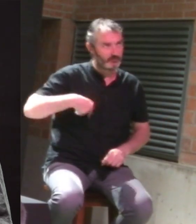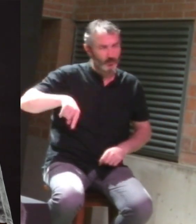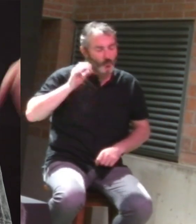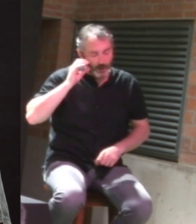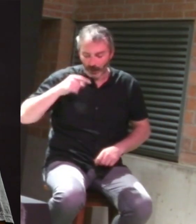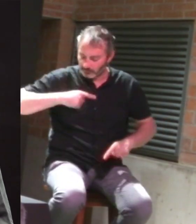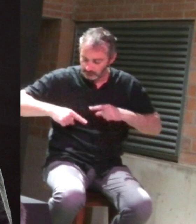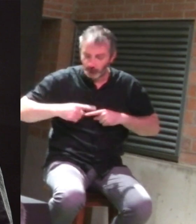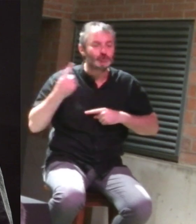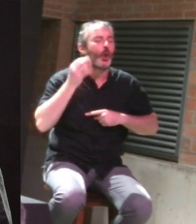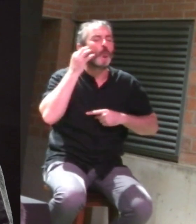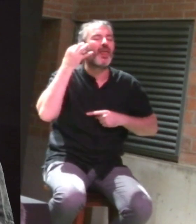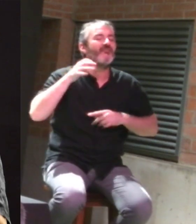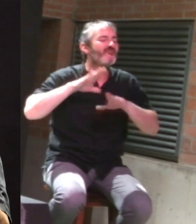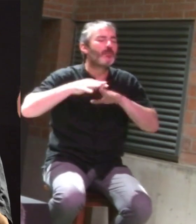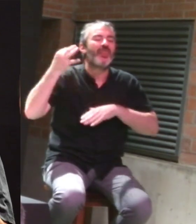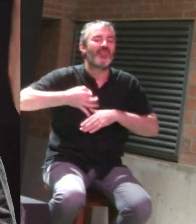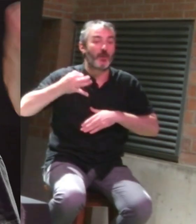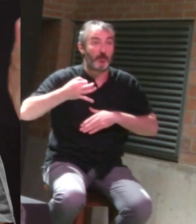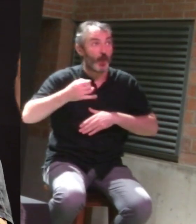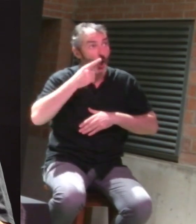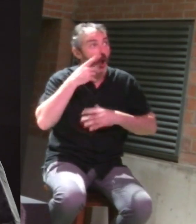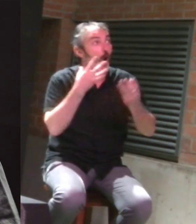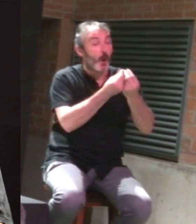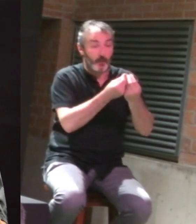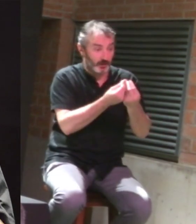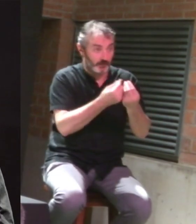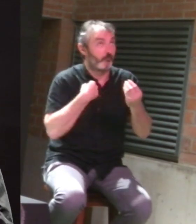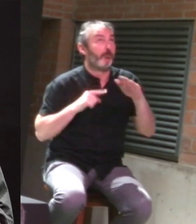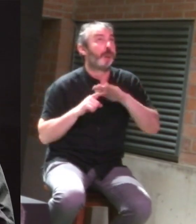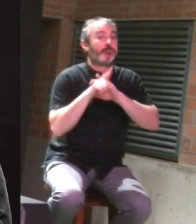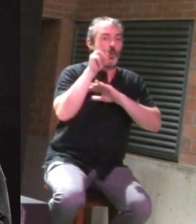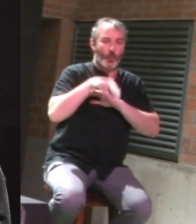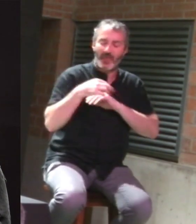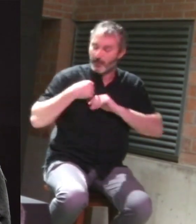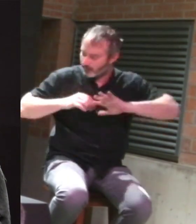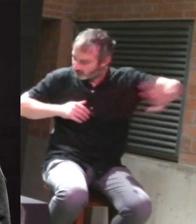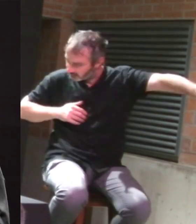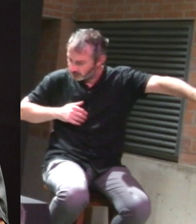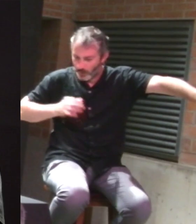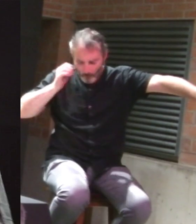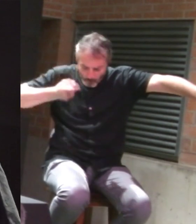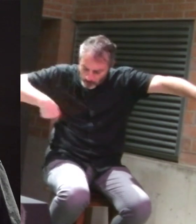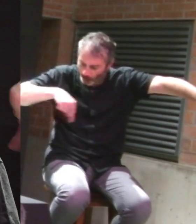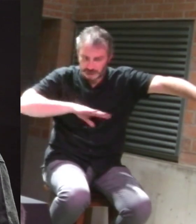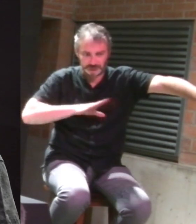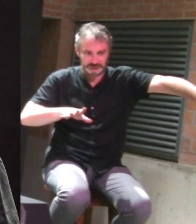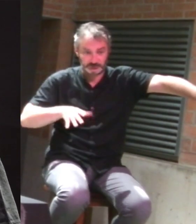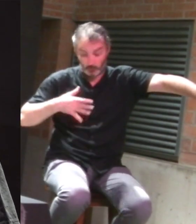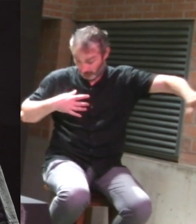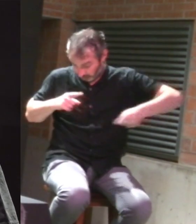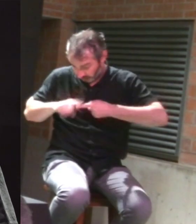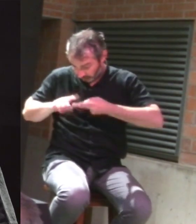organización puramente nuestra, mantenida y dirigida por nosotras mismas. Las reclamaciones por